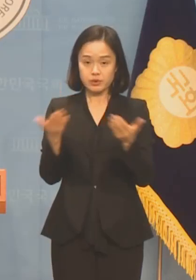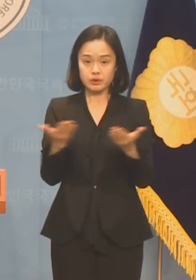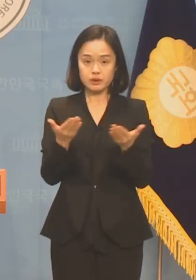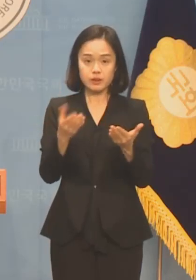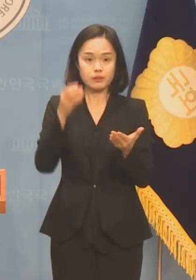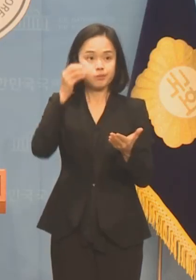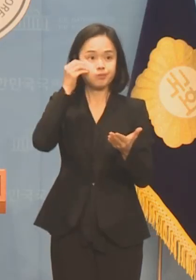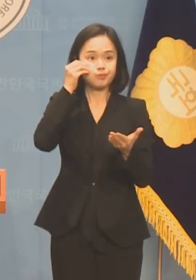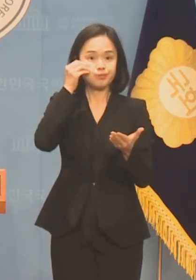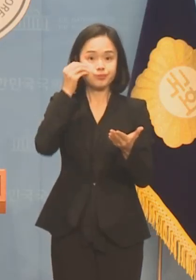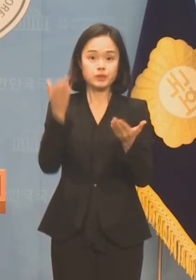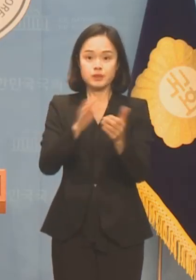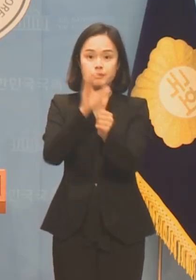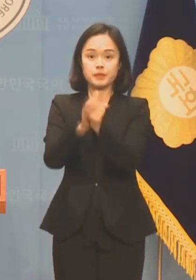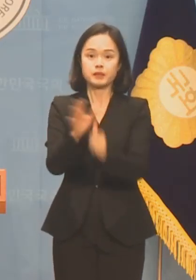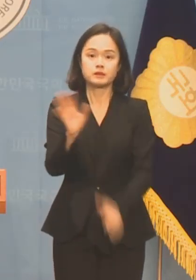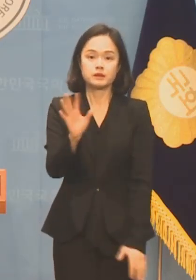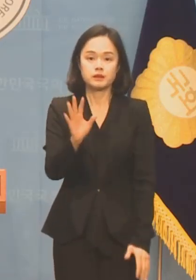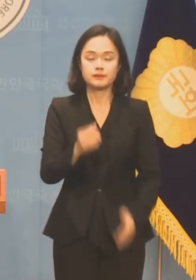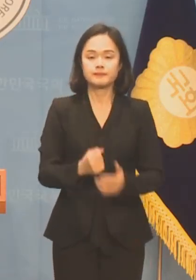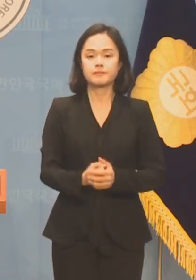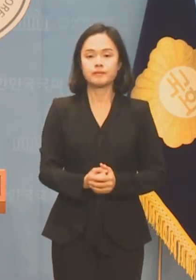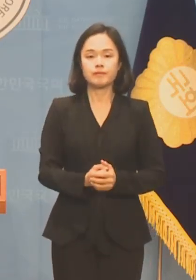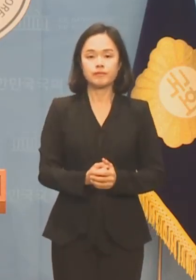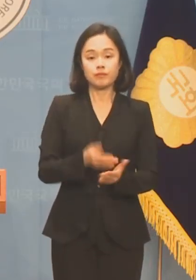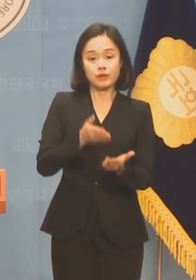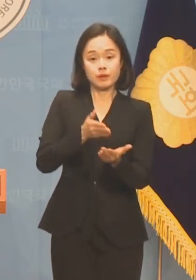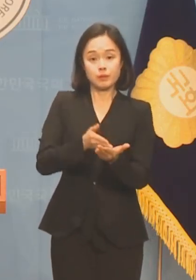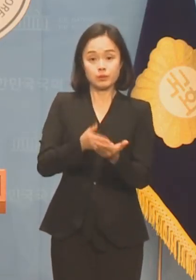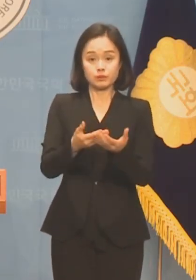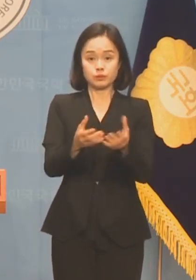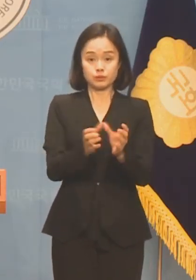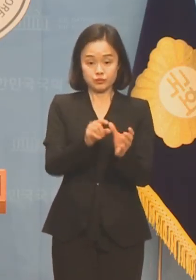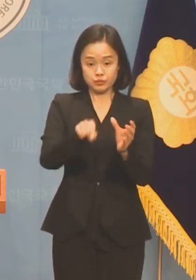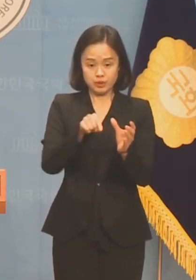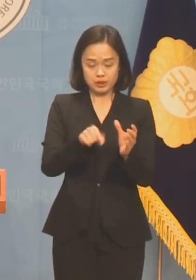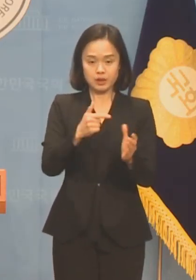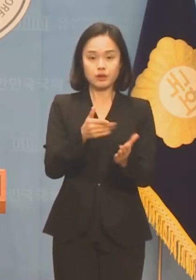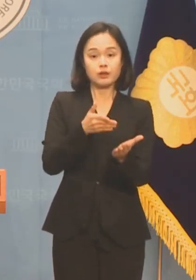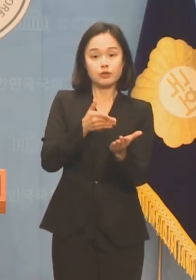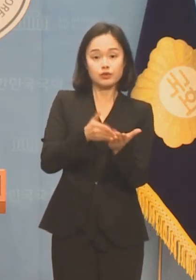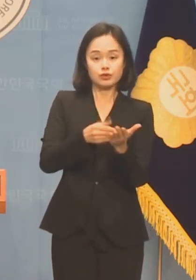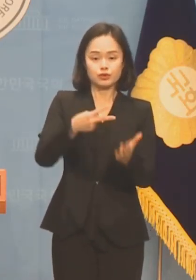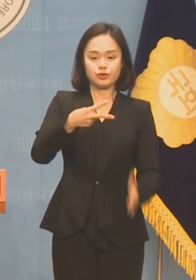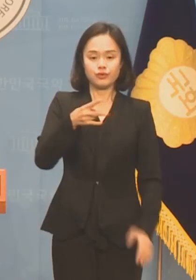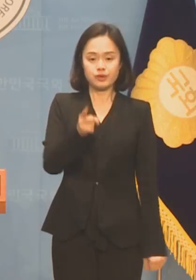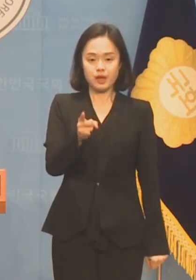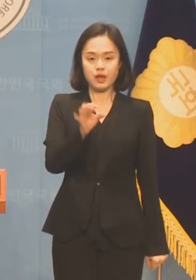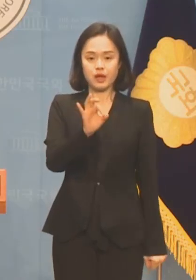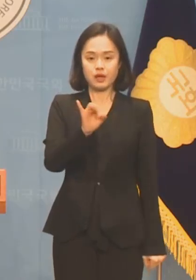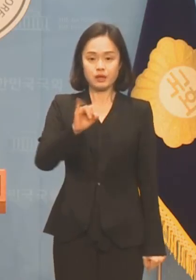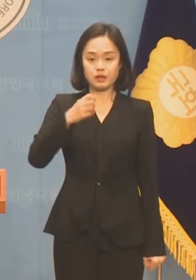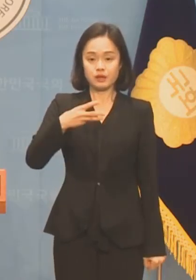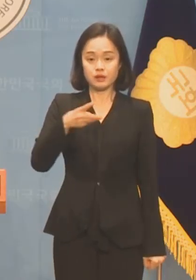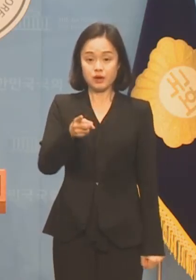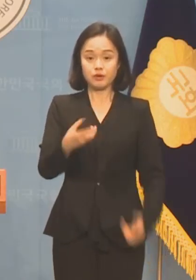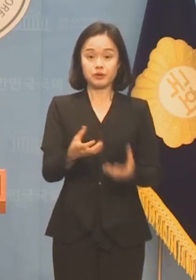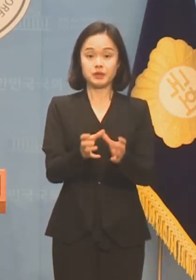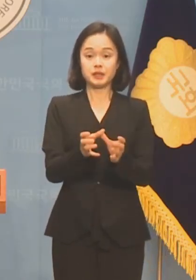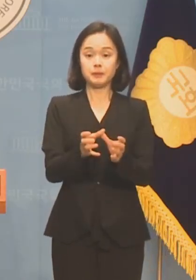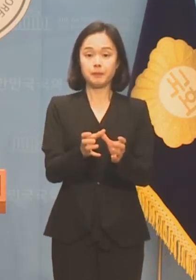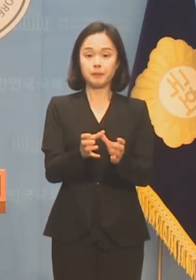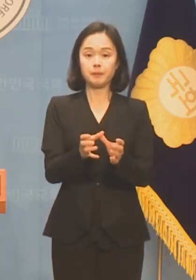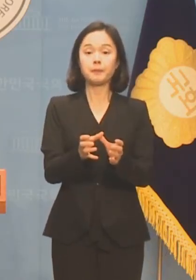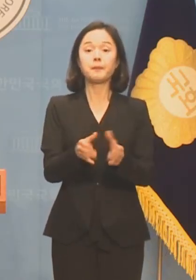보도국에 뉴스 데이터 팀을 만들어 MBC 노조 조합원 등 파업 불참 기자들에게 색인 붙이기